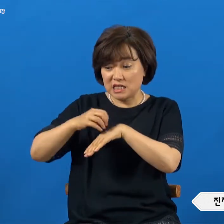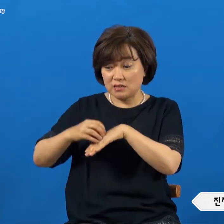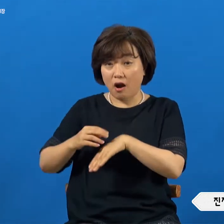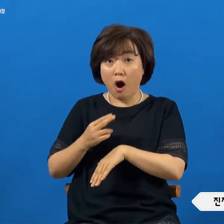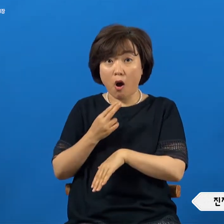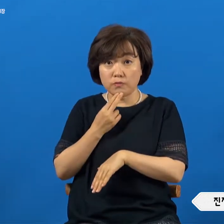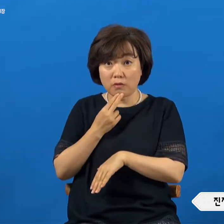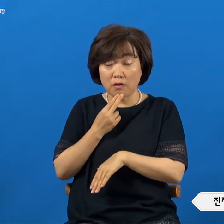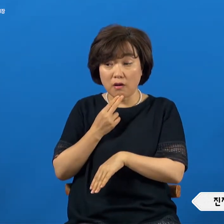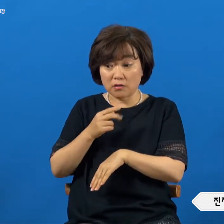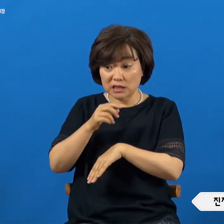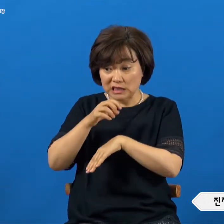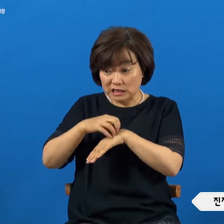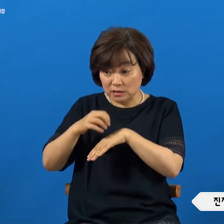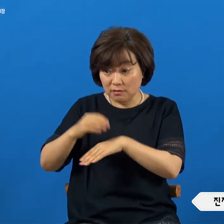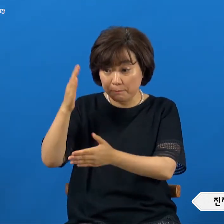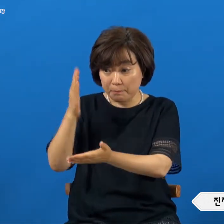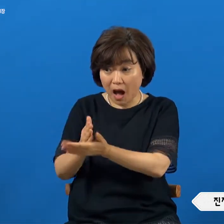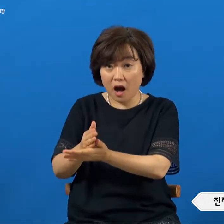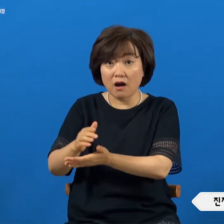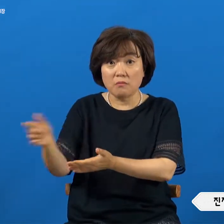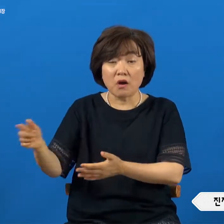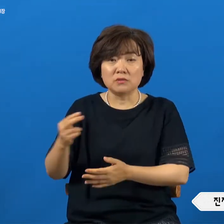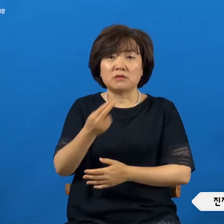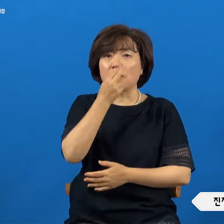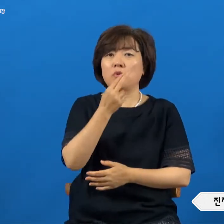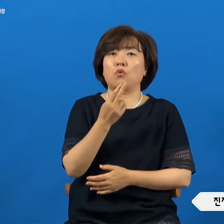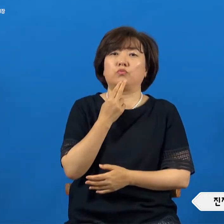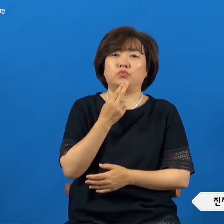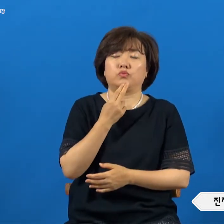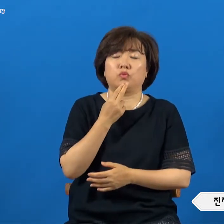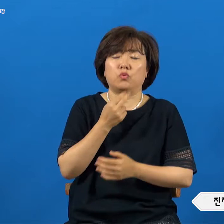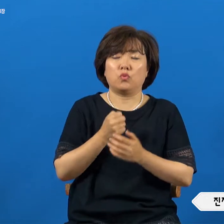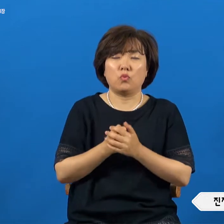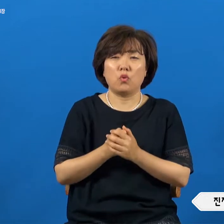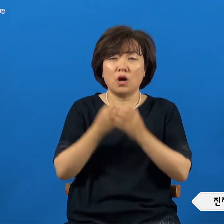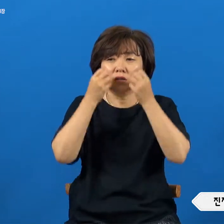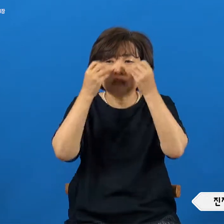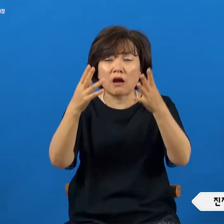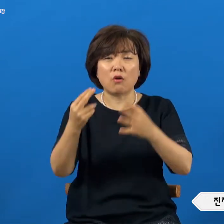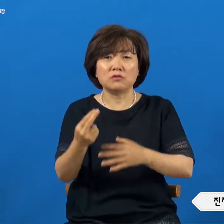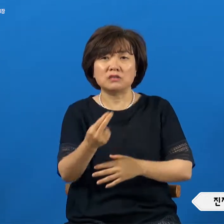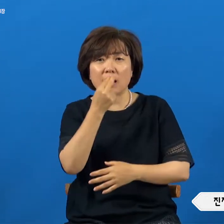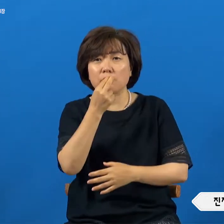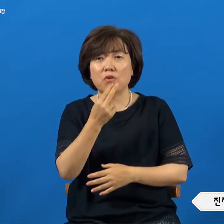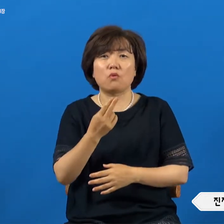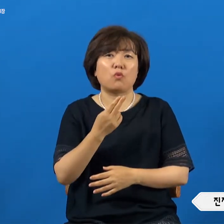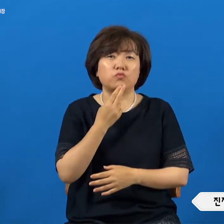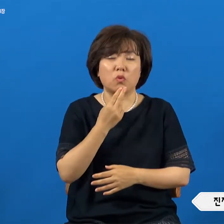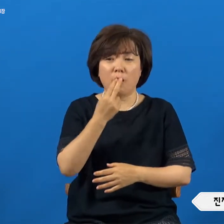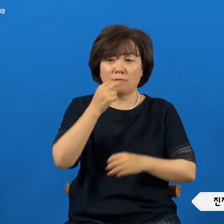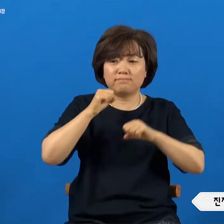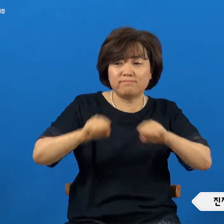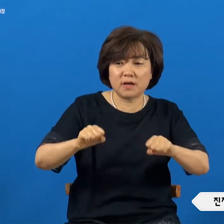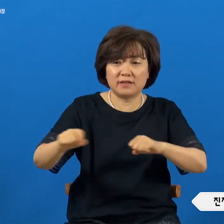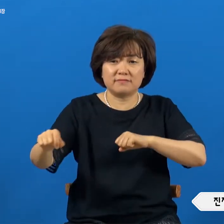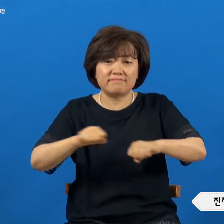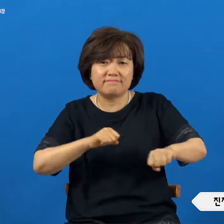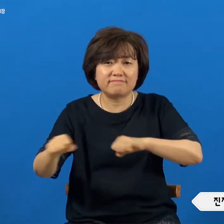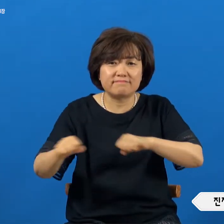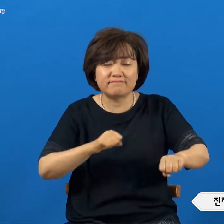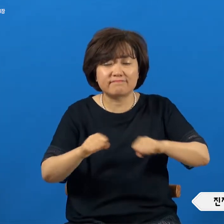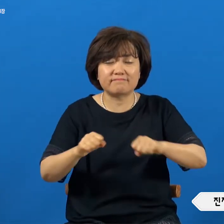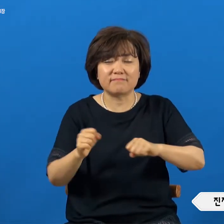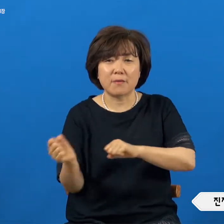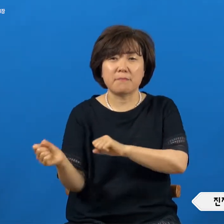없습니다. 이슬이 없다면 생기가 없습니다. 리프레싱하는, 활력을 주고 재충전을